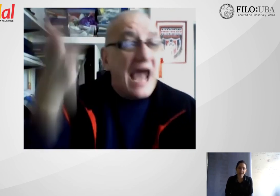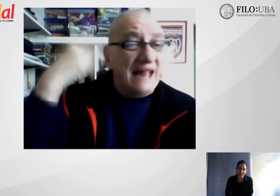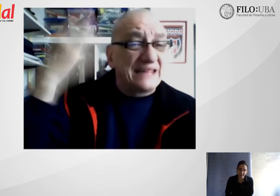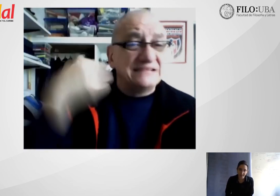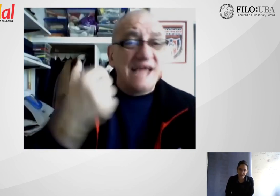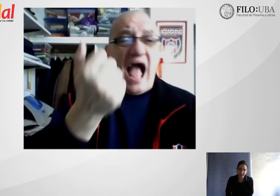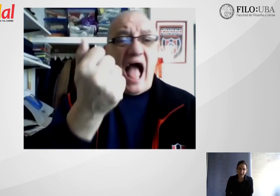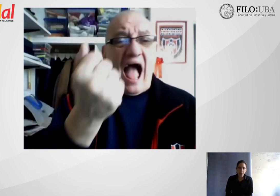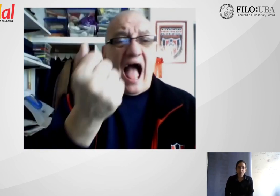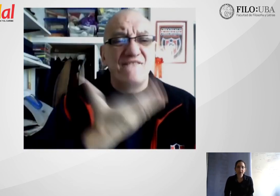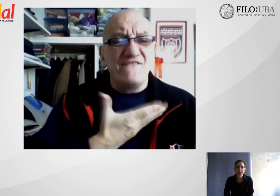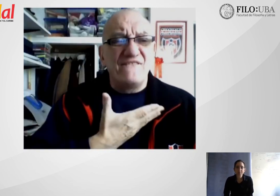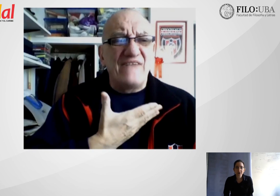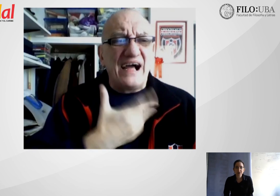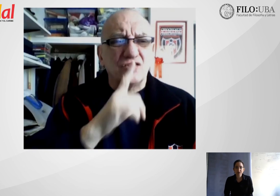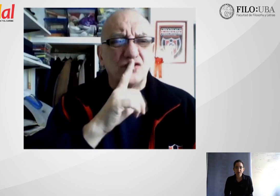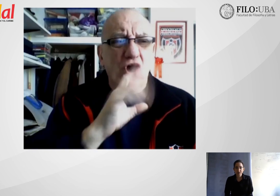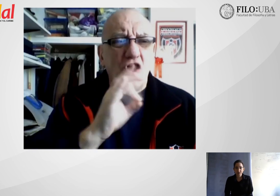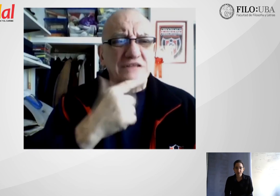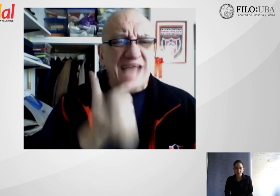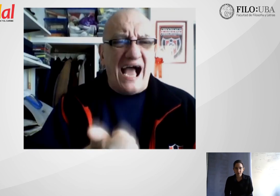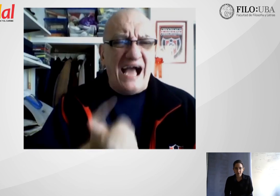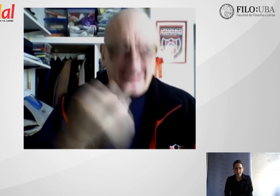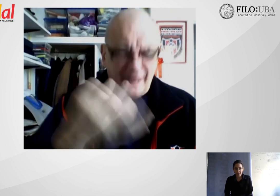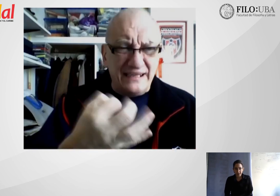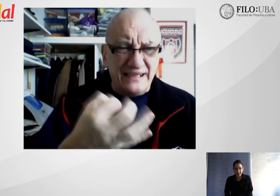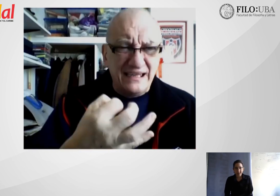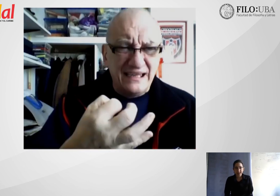sería distinta. Por ejemplo,